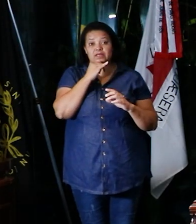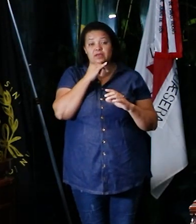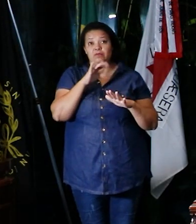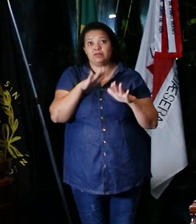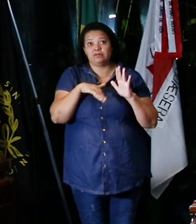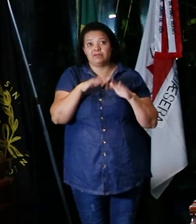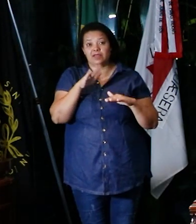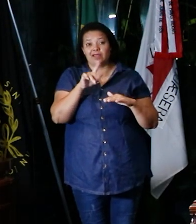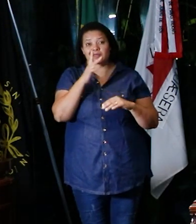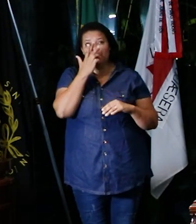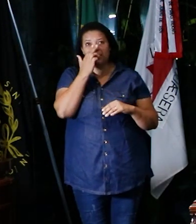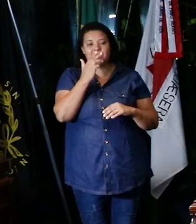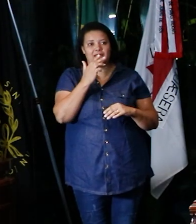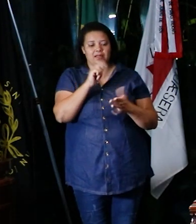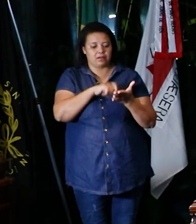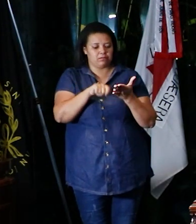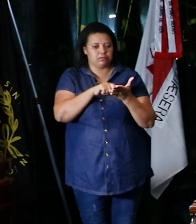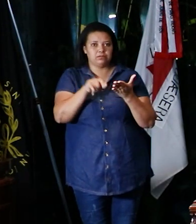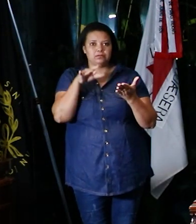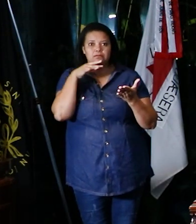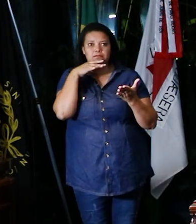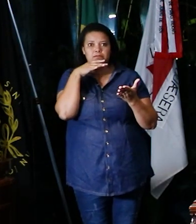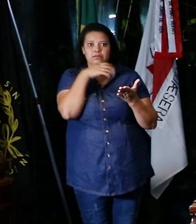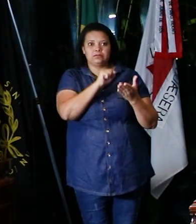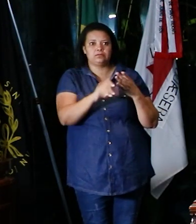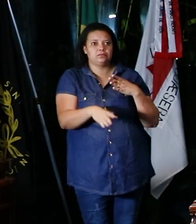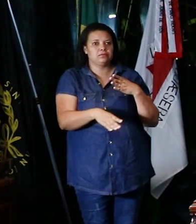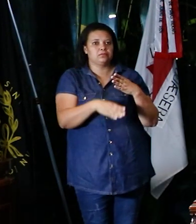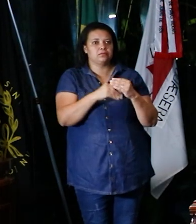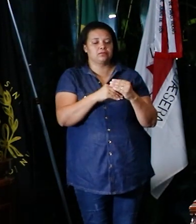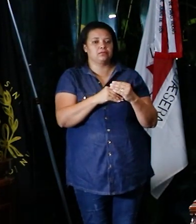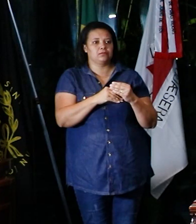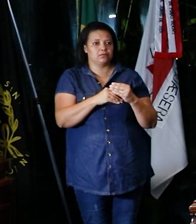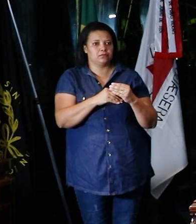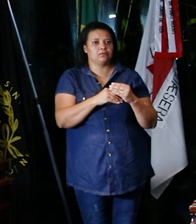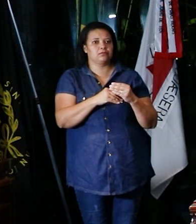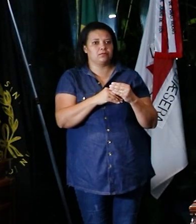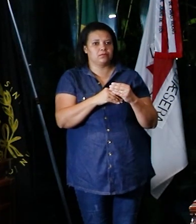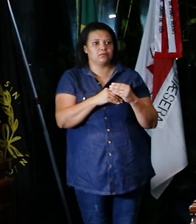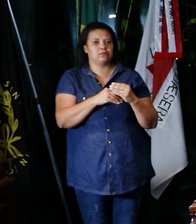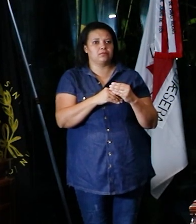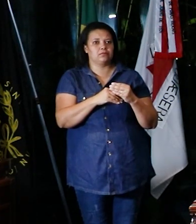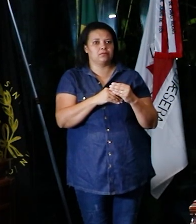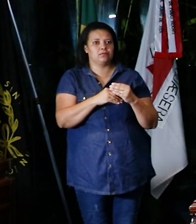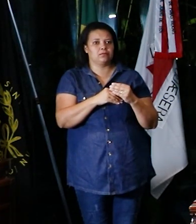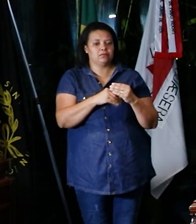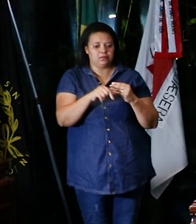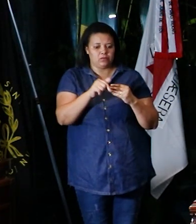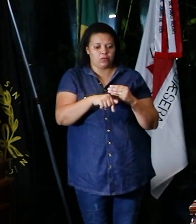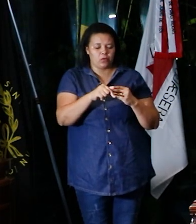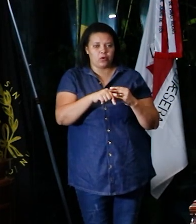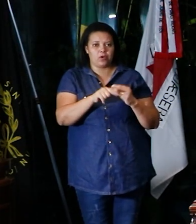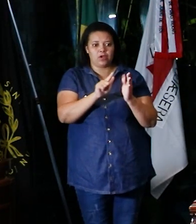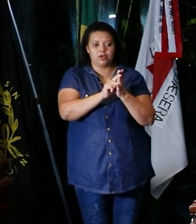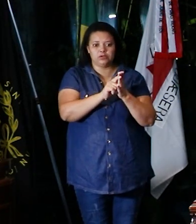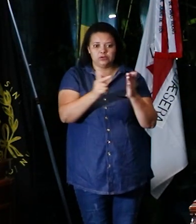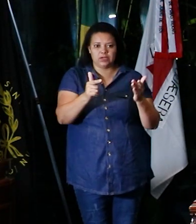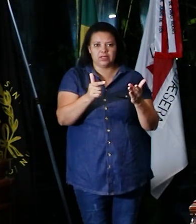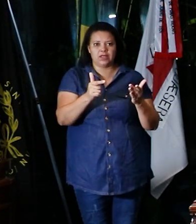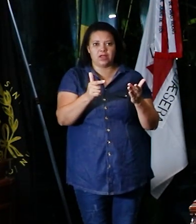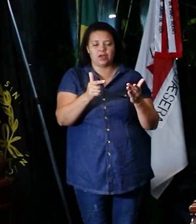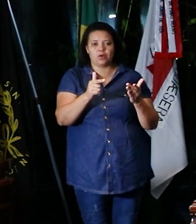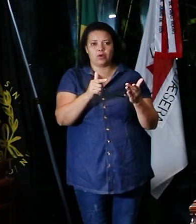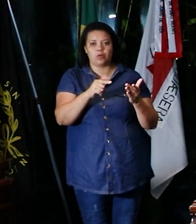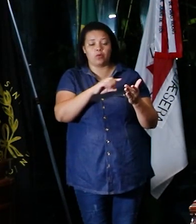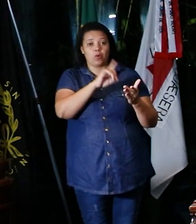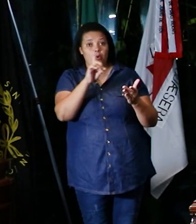ela é feita rapidamente para sair naquele dia ou no dia seguinte no jornal. Vejam